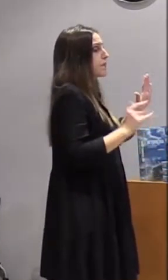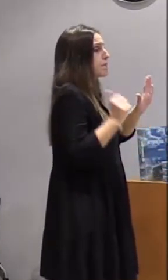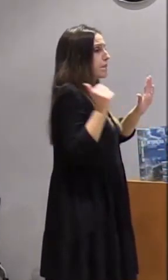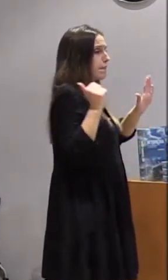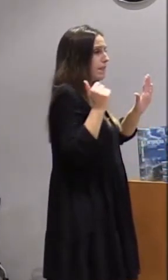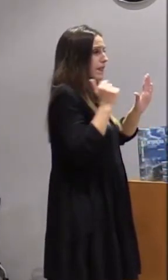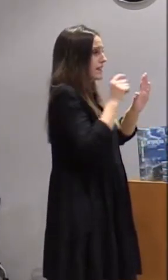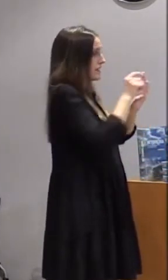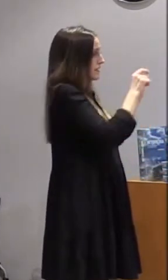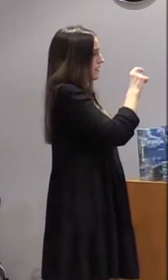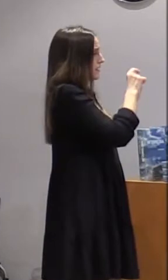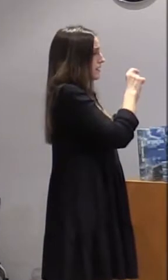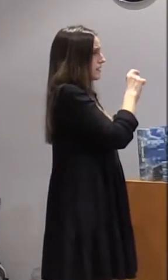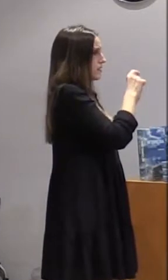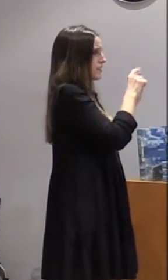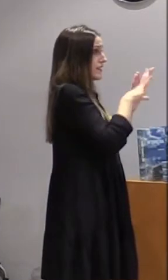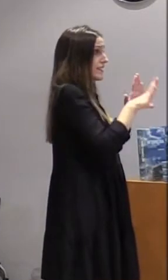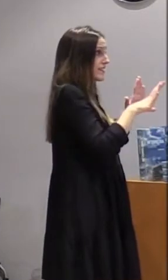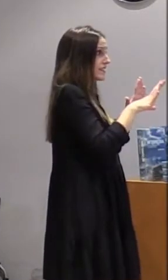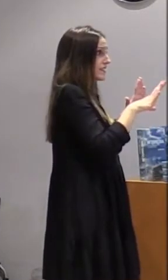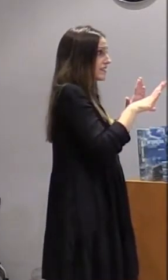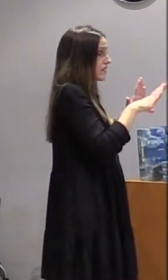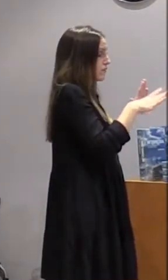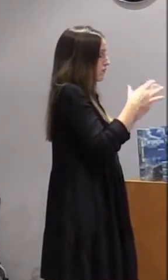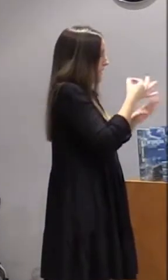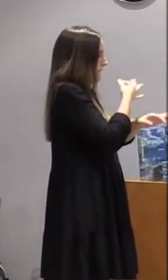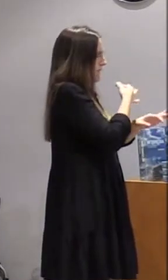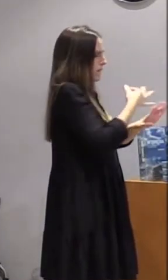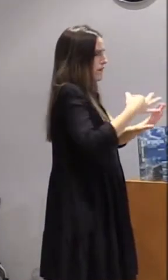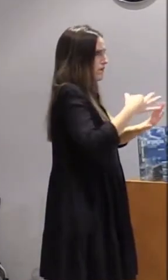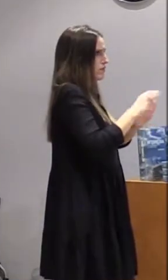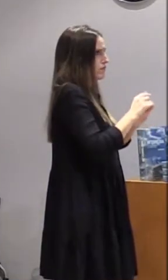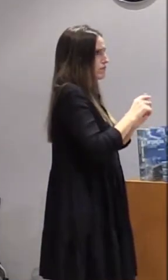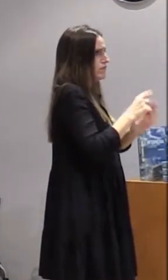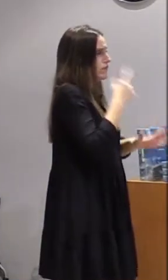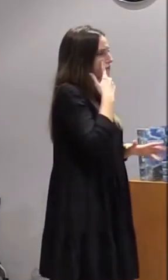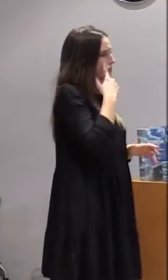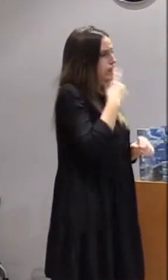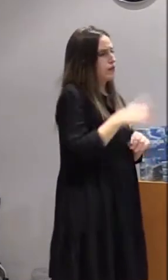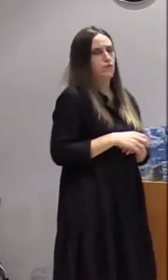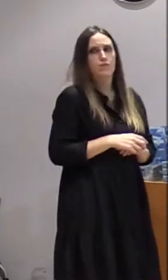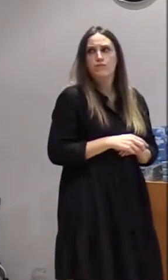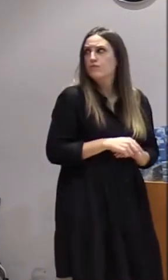ese tercio superior es absolutamente magistral. Fijaros,